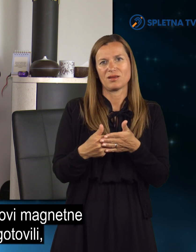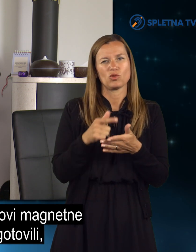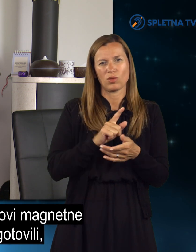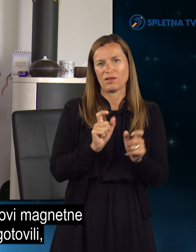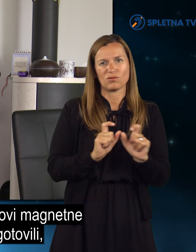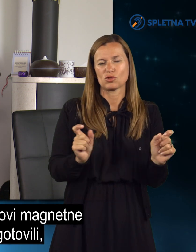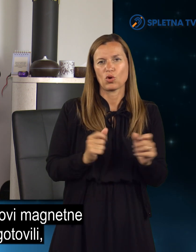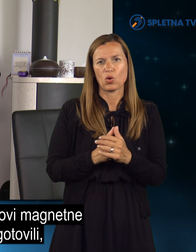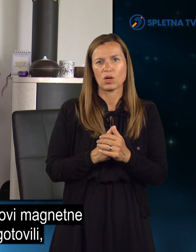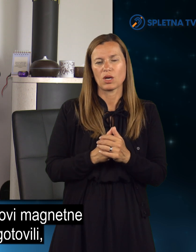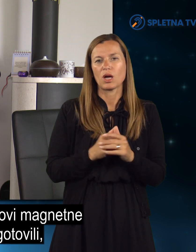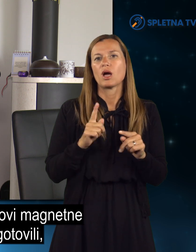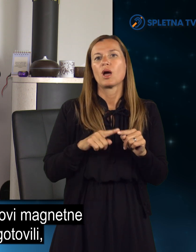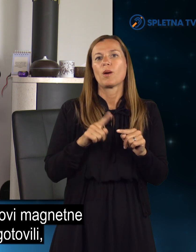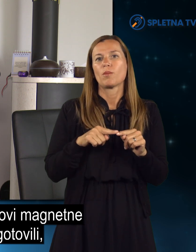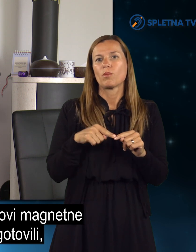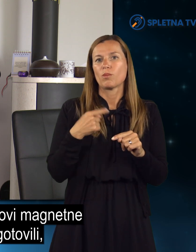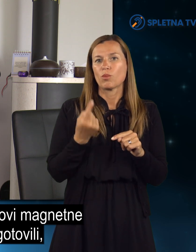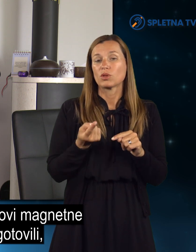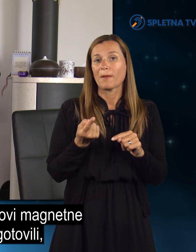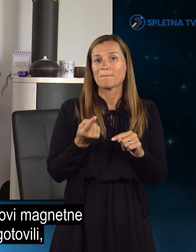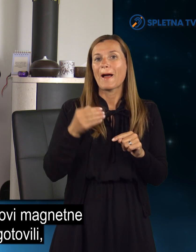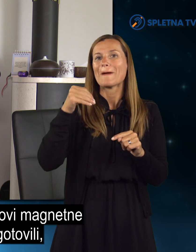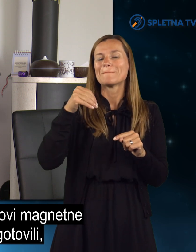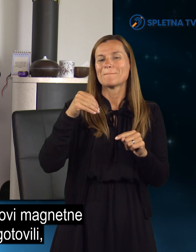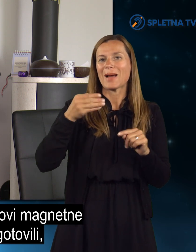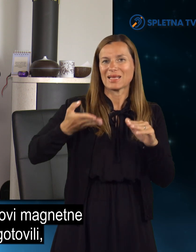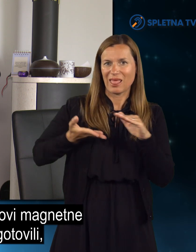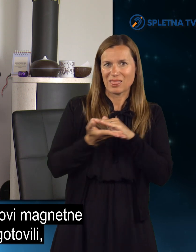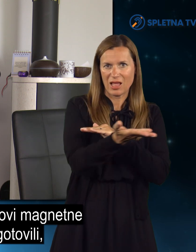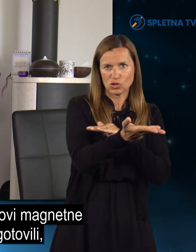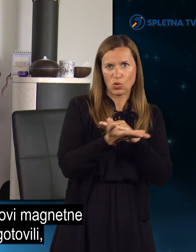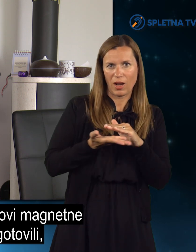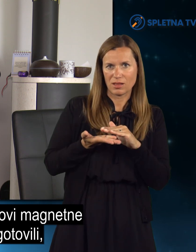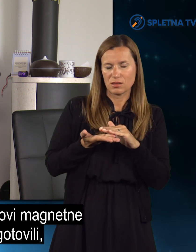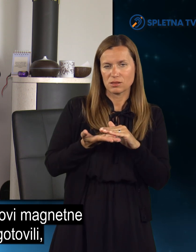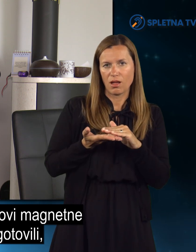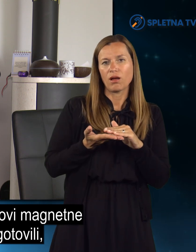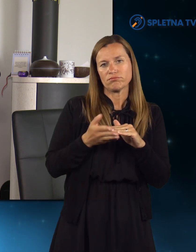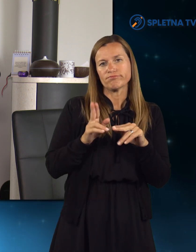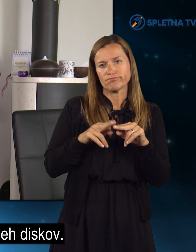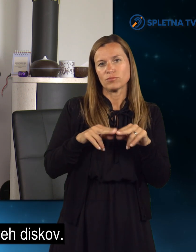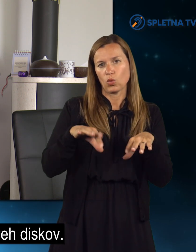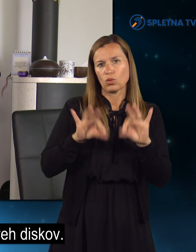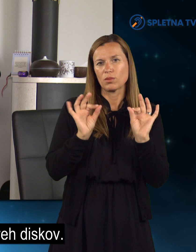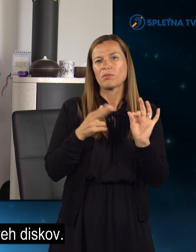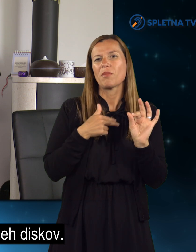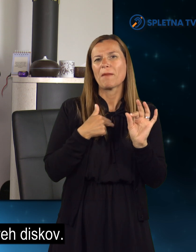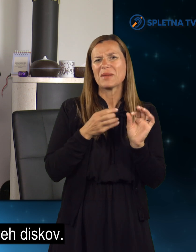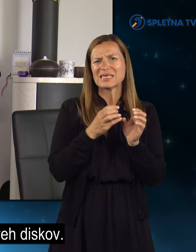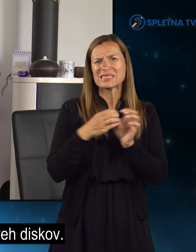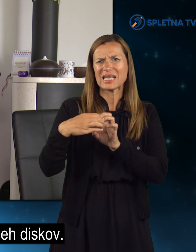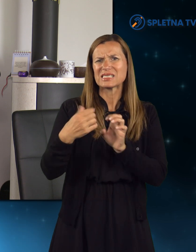In potem na osnovi te magnetne resonance so ugotovili, da imam zdrs dveh